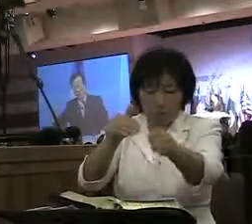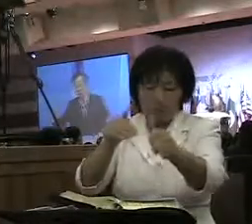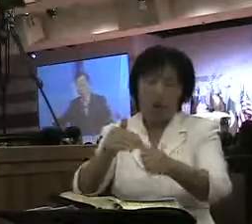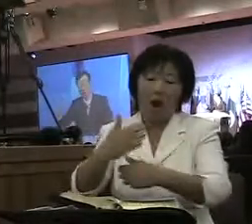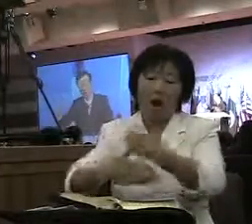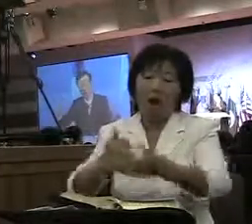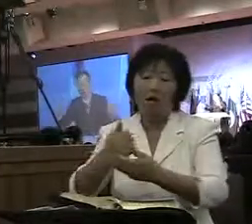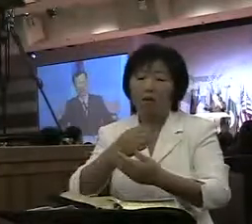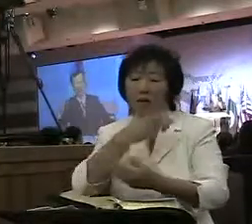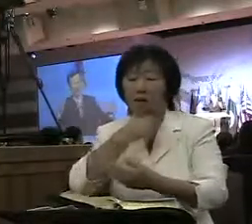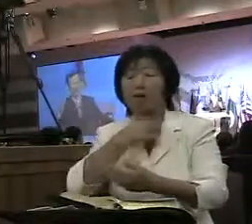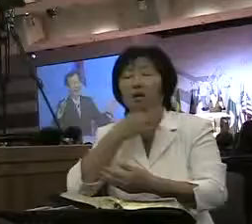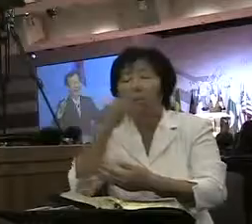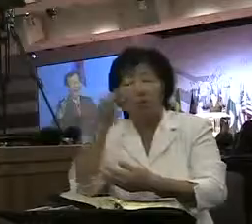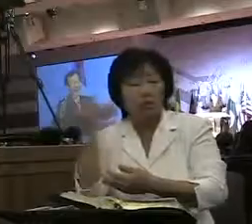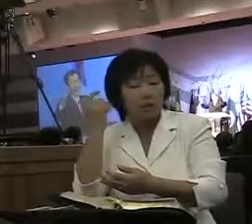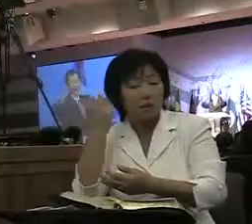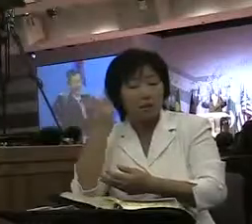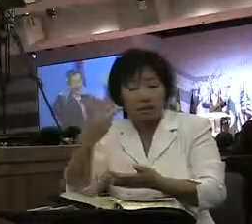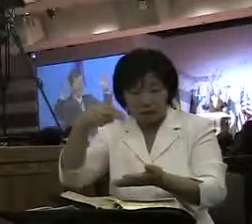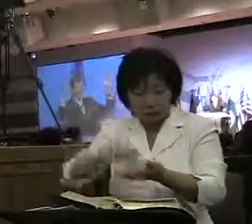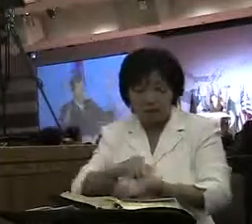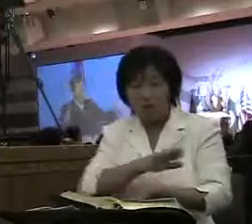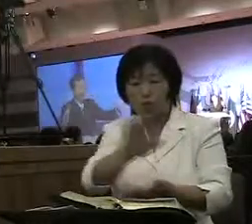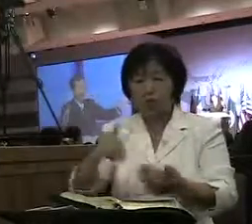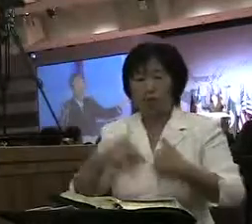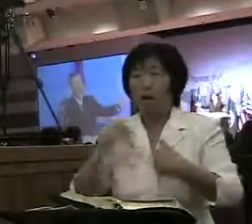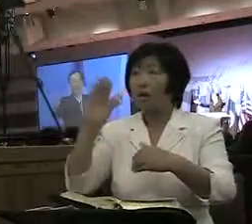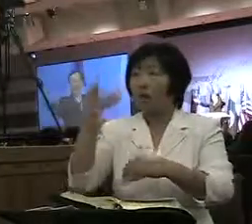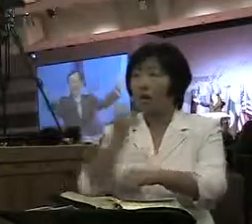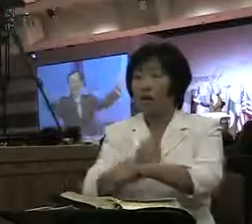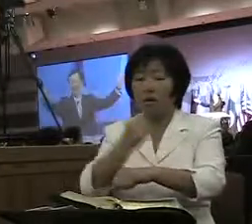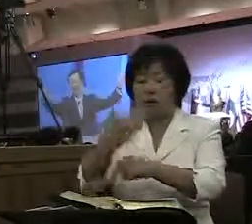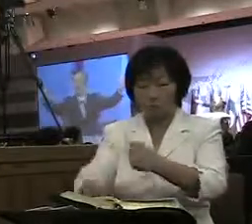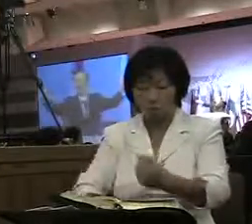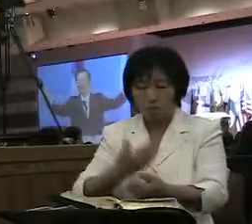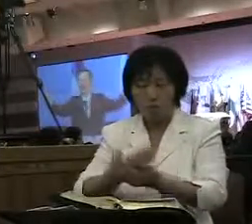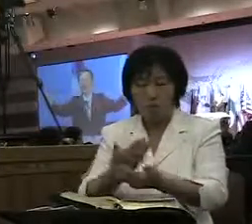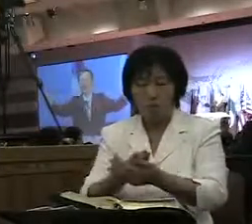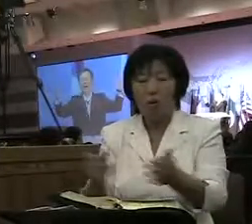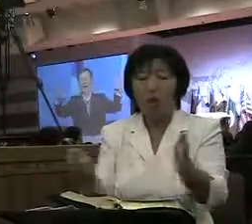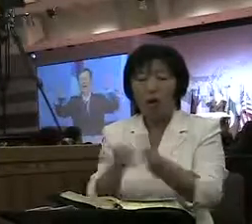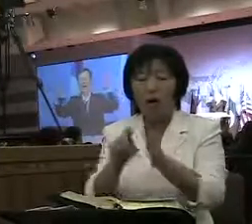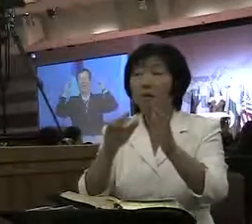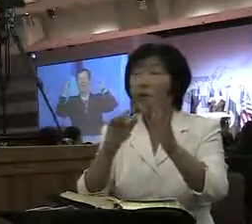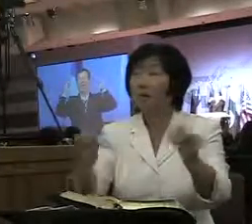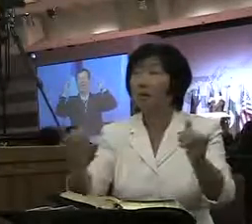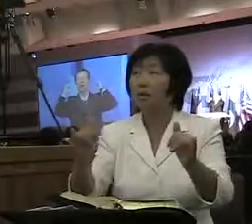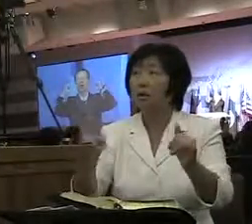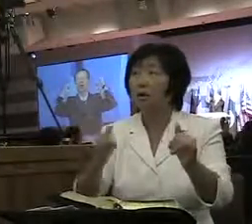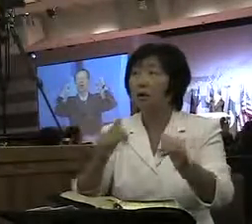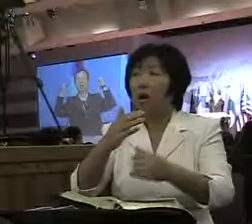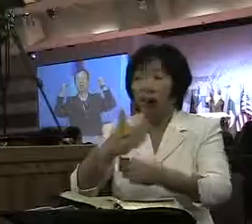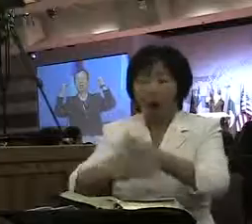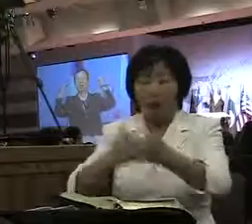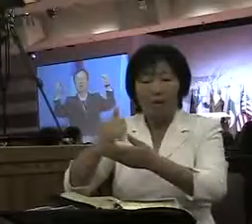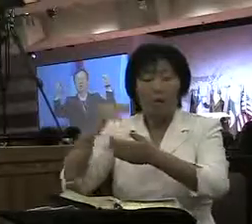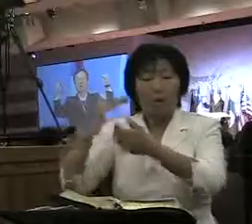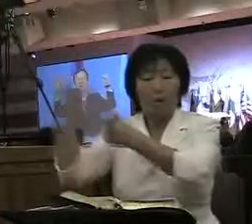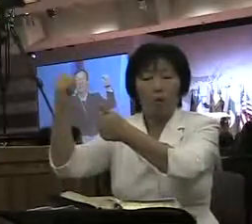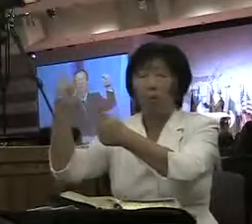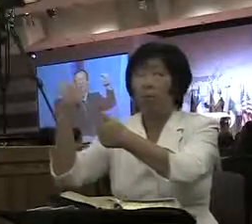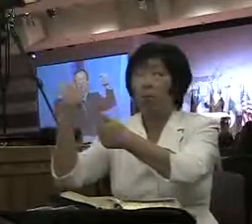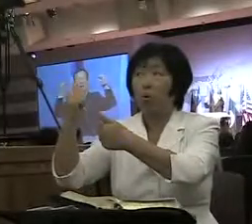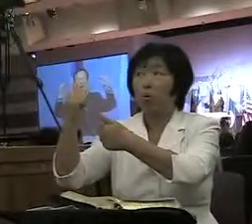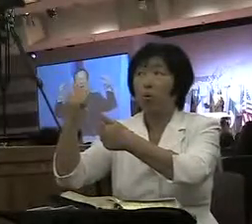듣고 일어서는 저희가 되게 하여 주시옵소서. 그러한 백성들로 하나님의 콜링을